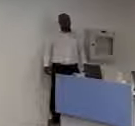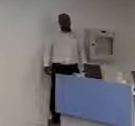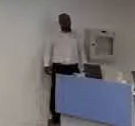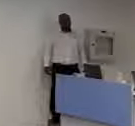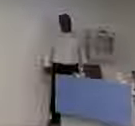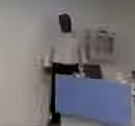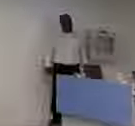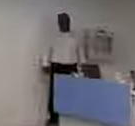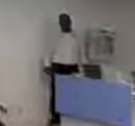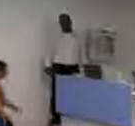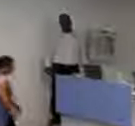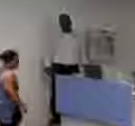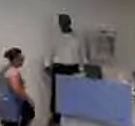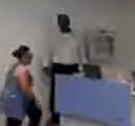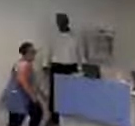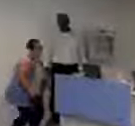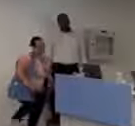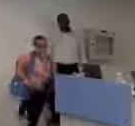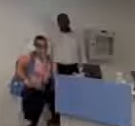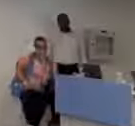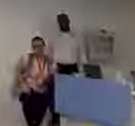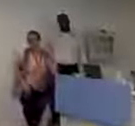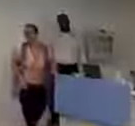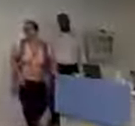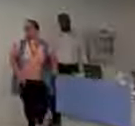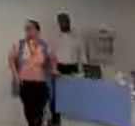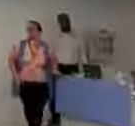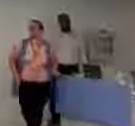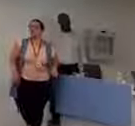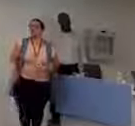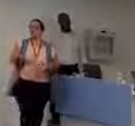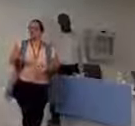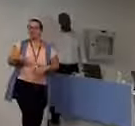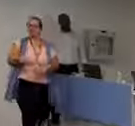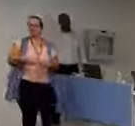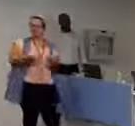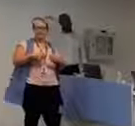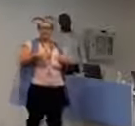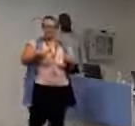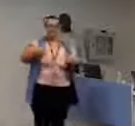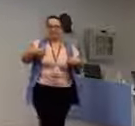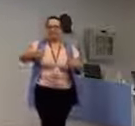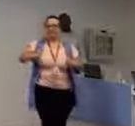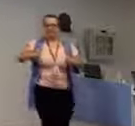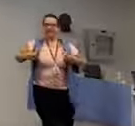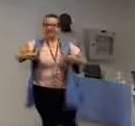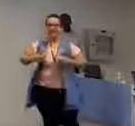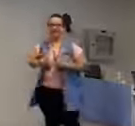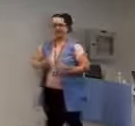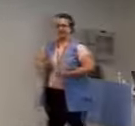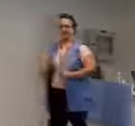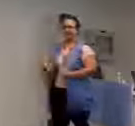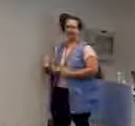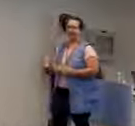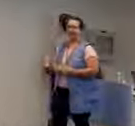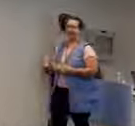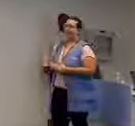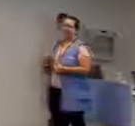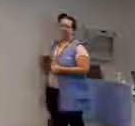Esse aqui é um outro exemplo interessante. Porque aqui eu já tenho uma conformação bem complexa,